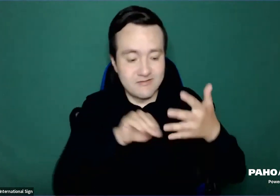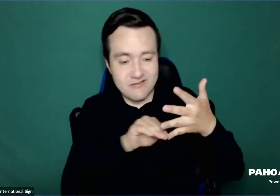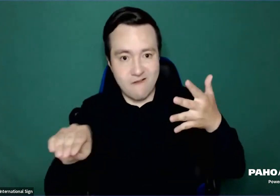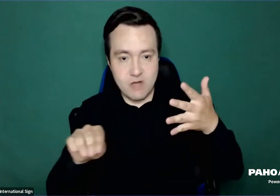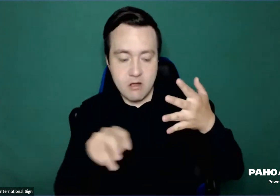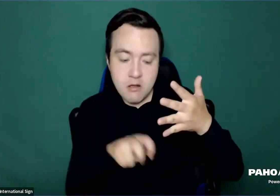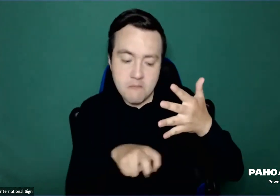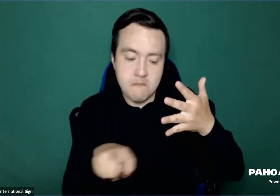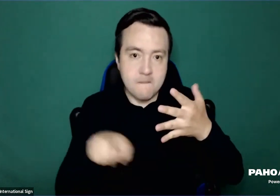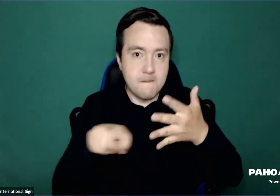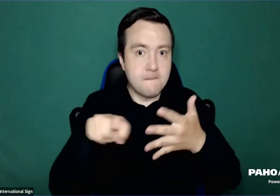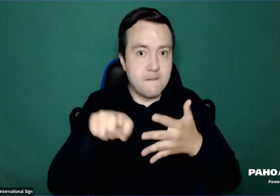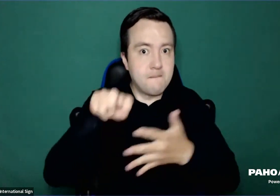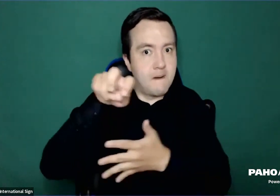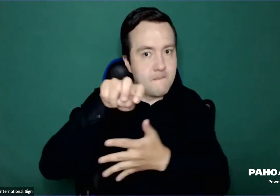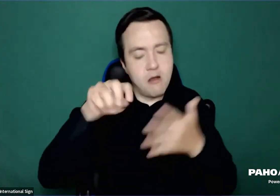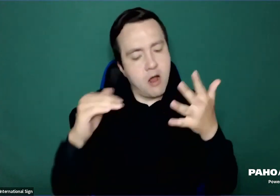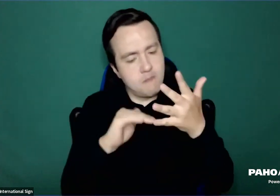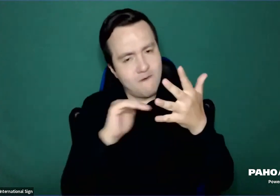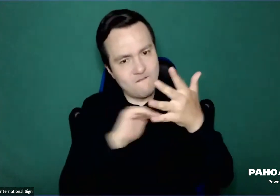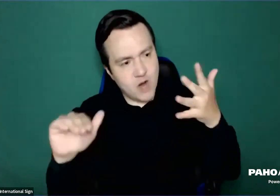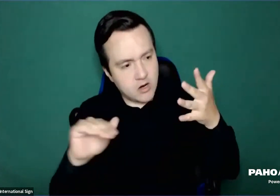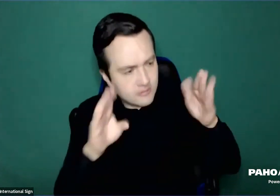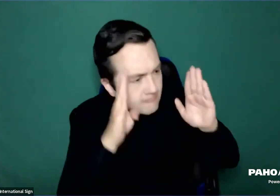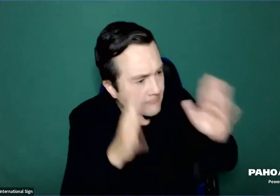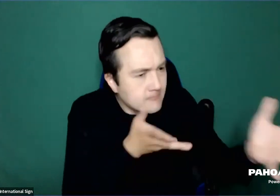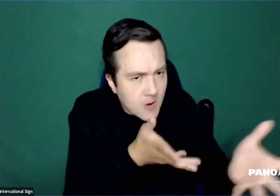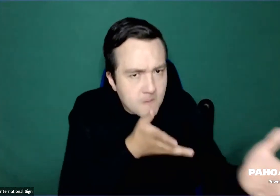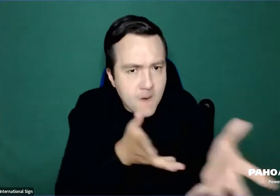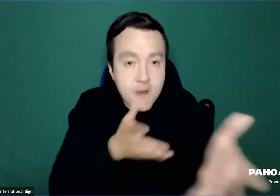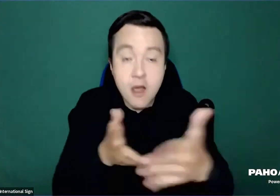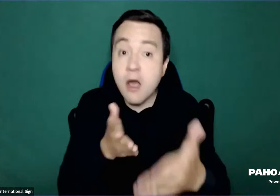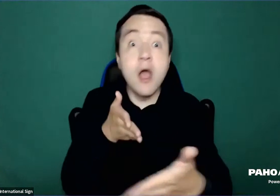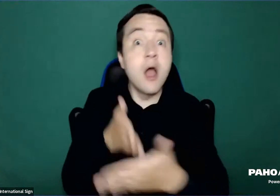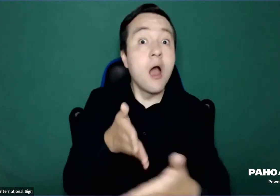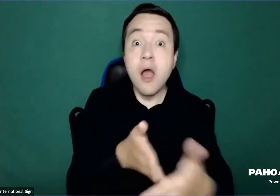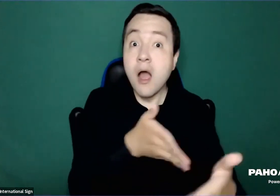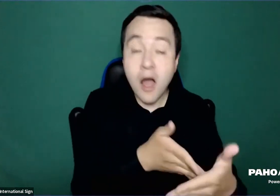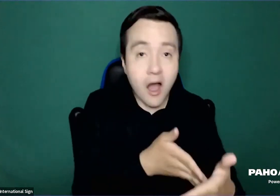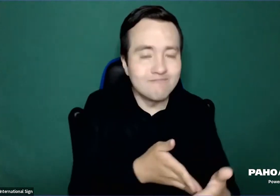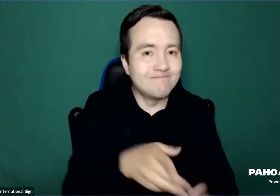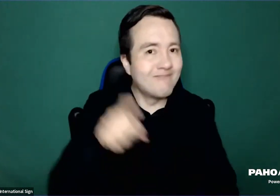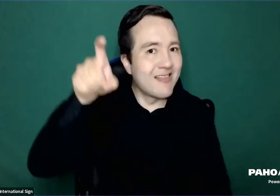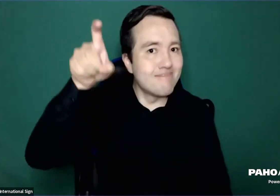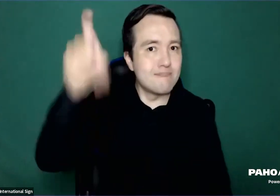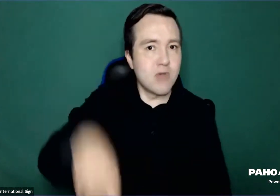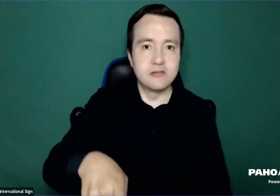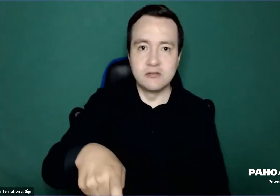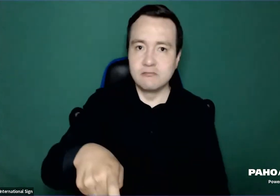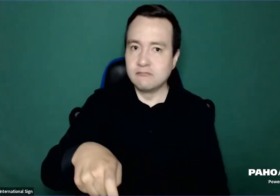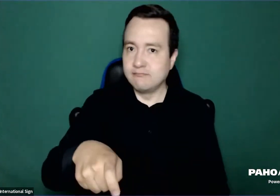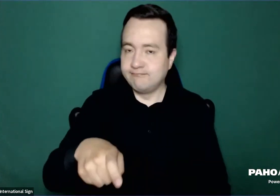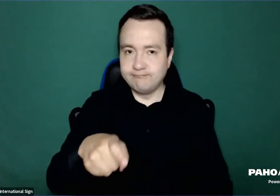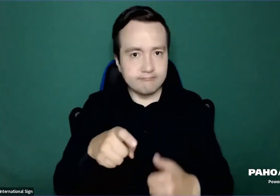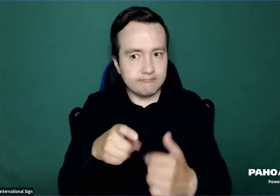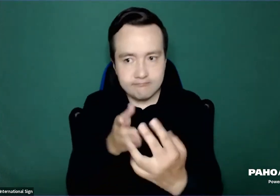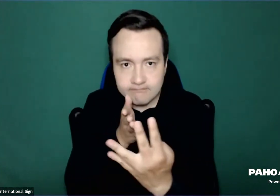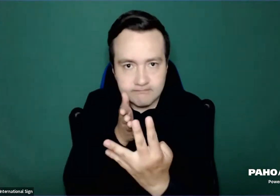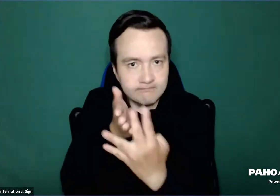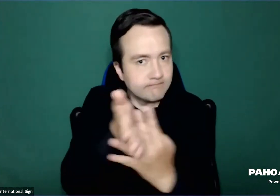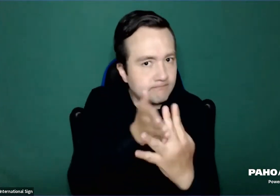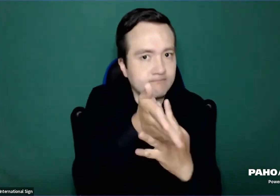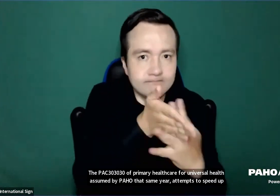as barreiras de acesso a los serviços de saúde é um requisito para alcançar a saúde universal e